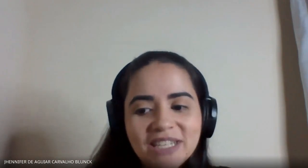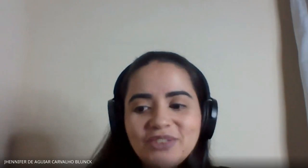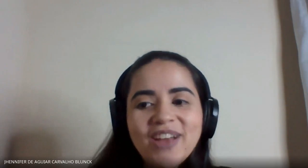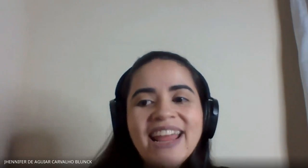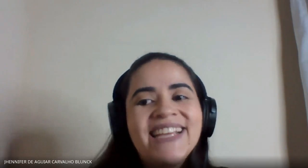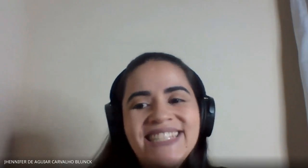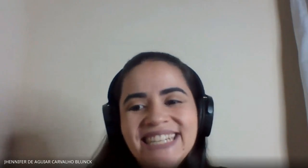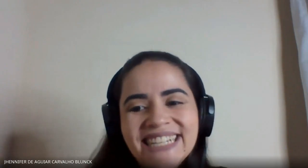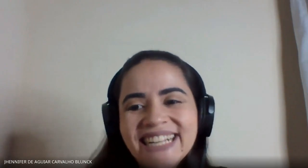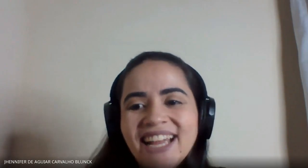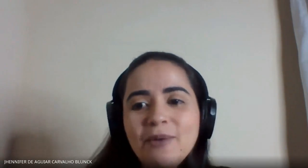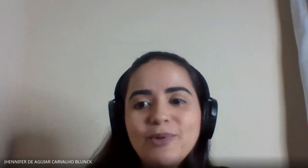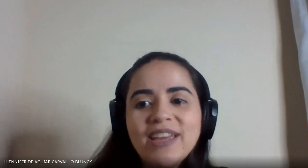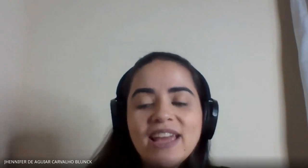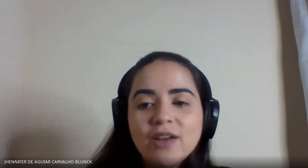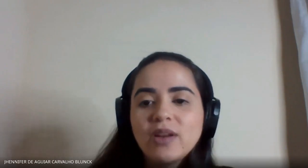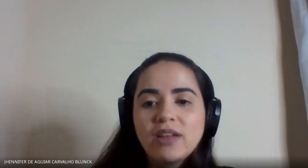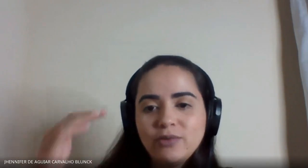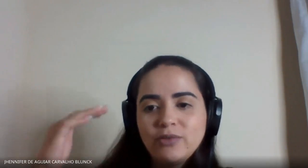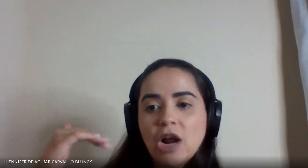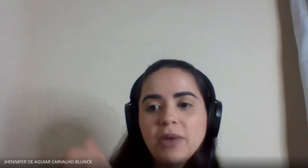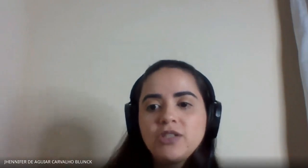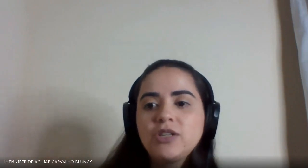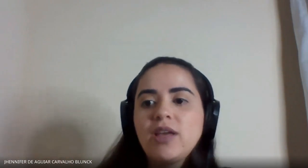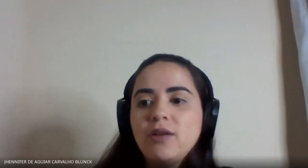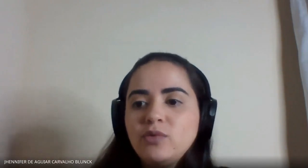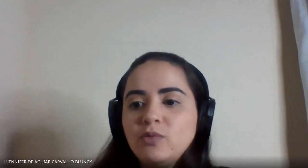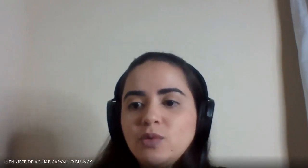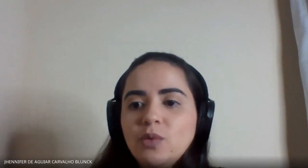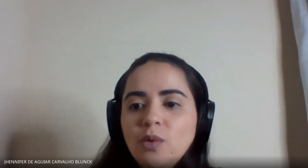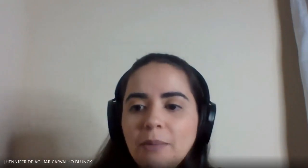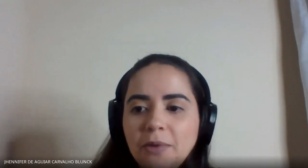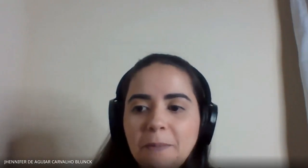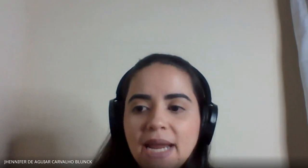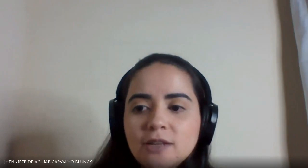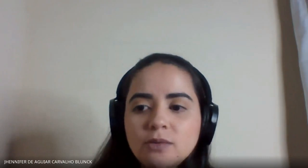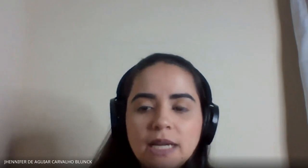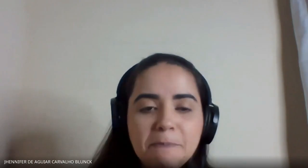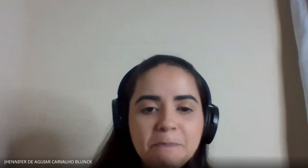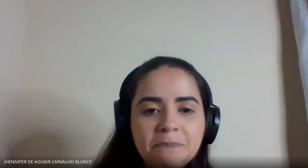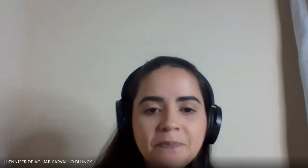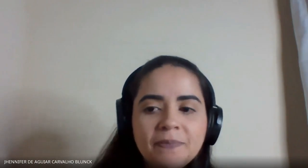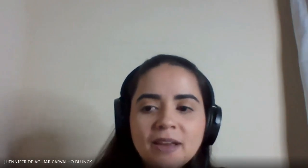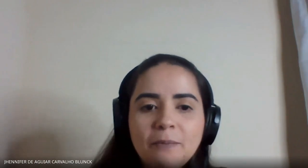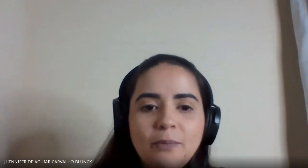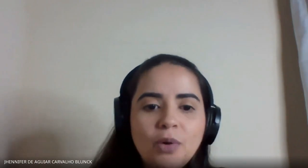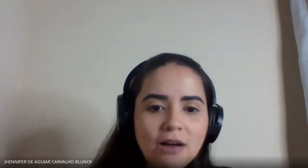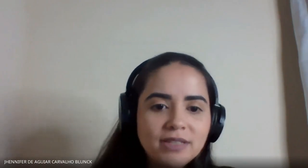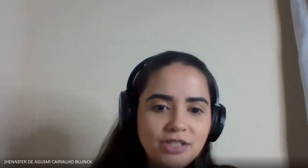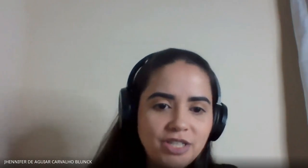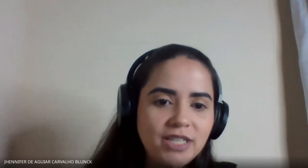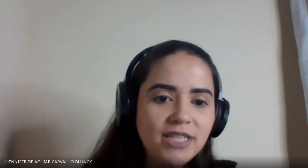ela fazia diferente. Porque eu geralmente eu uso muito o cabelo preso, né?